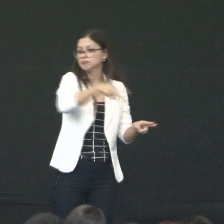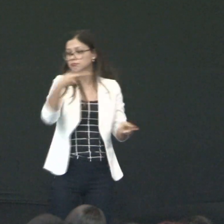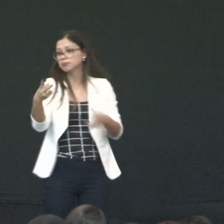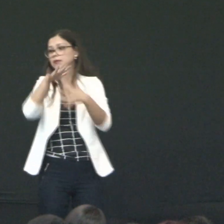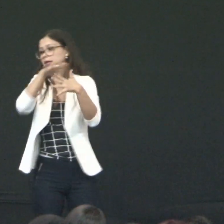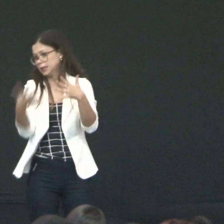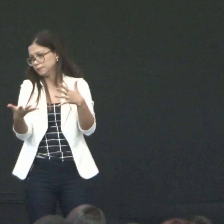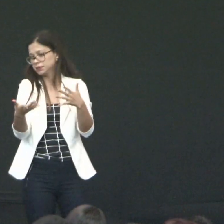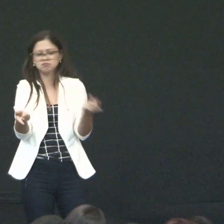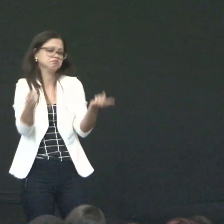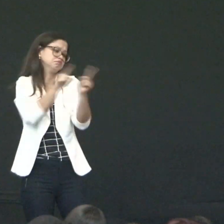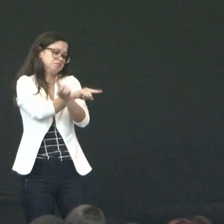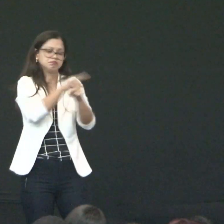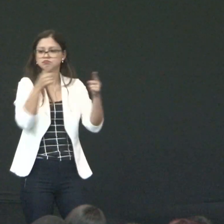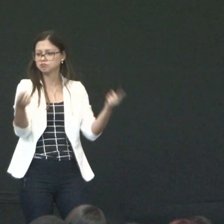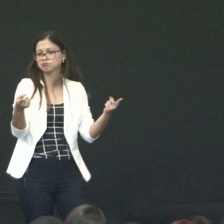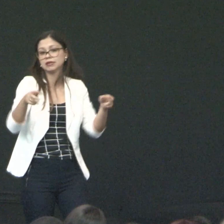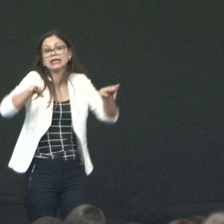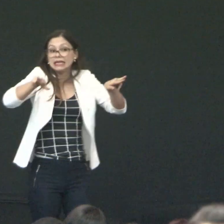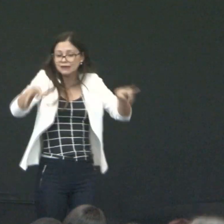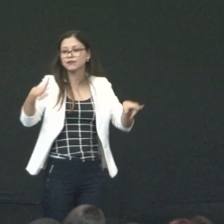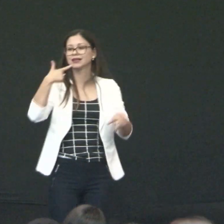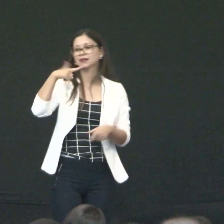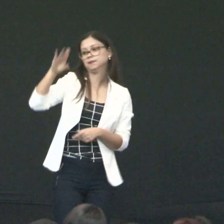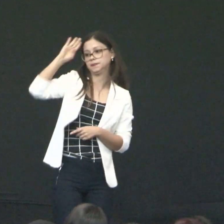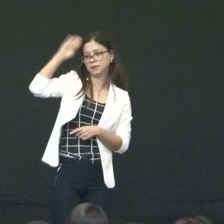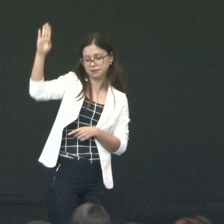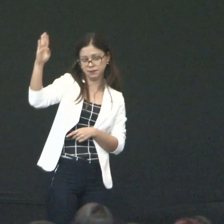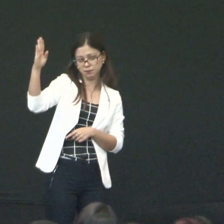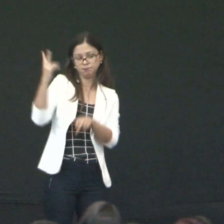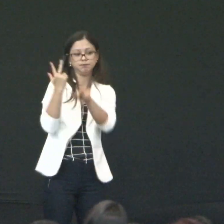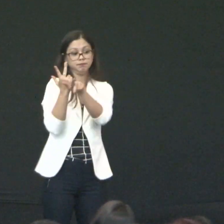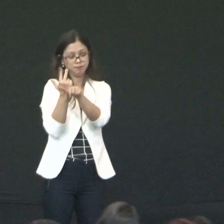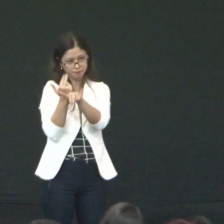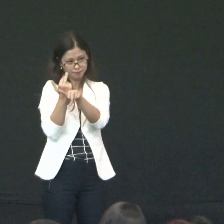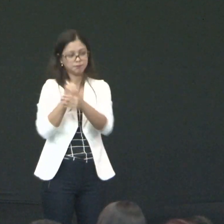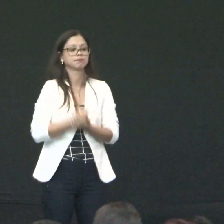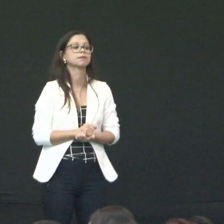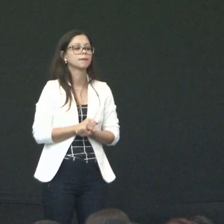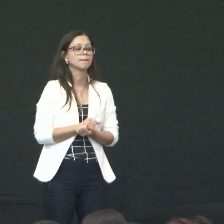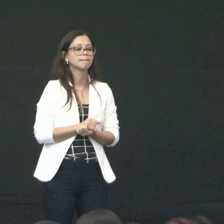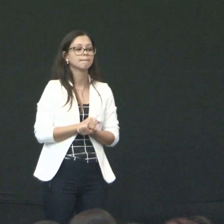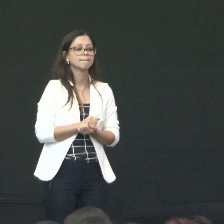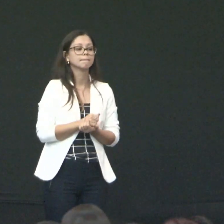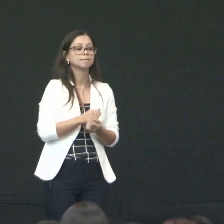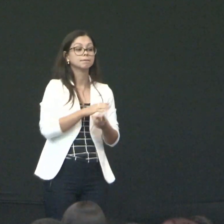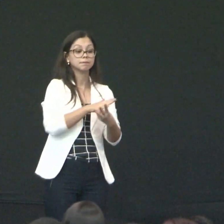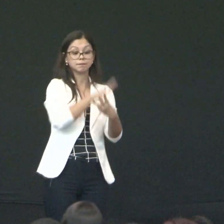Sinais Internacionais para Libras, e vice-versa. Então, existe uma diferença entre as línguas.